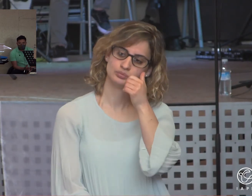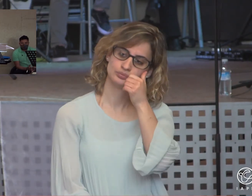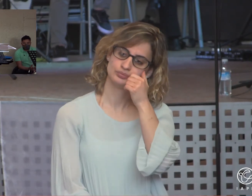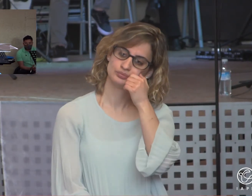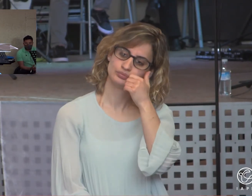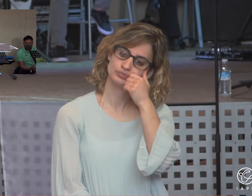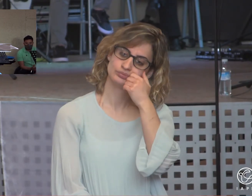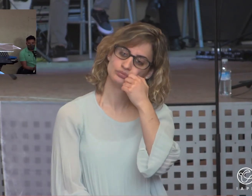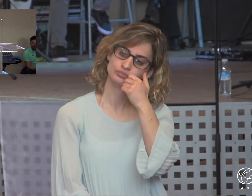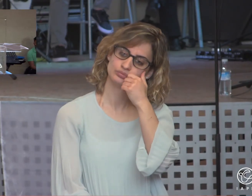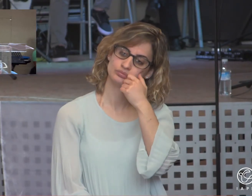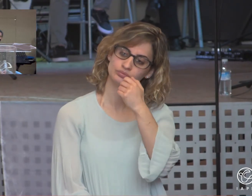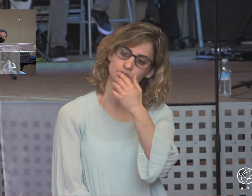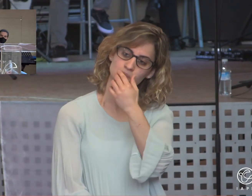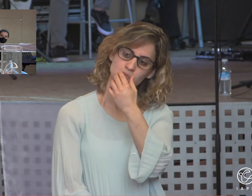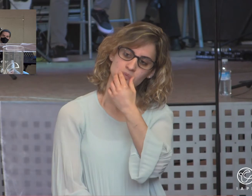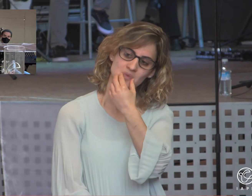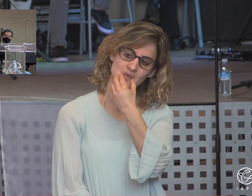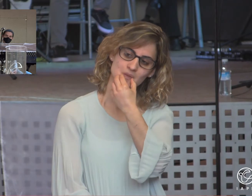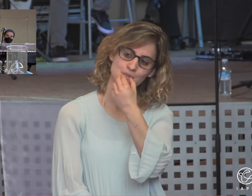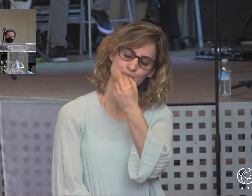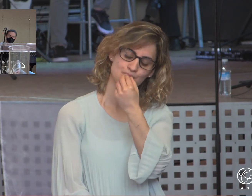Jesús sale de allí,